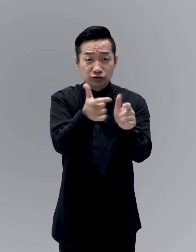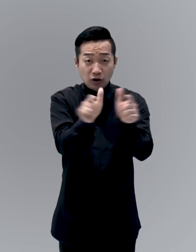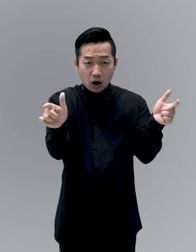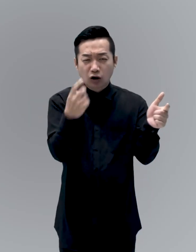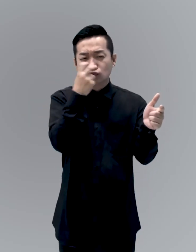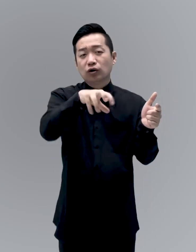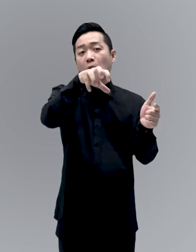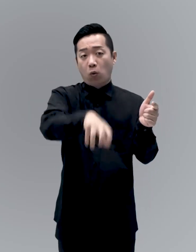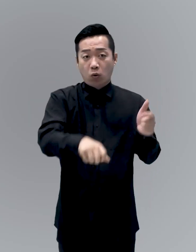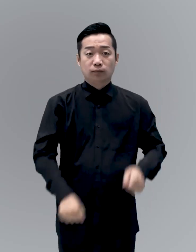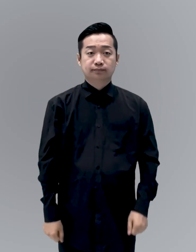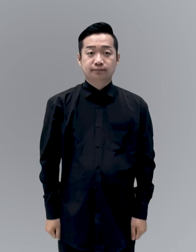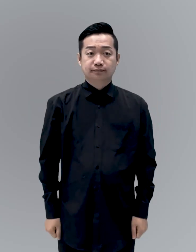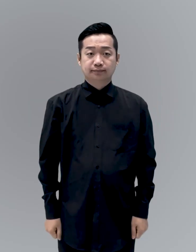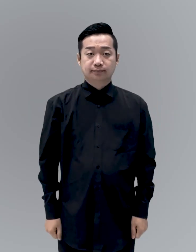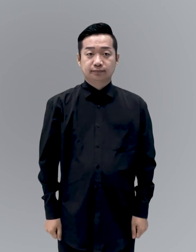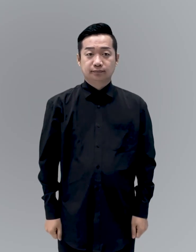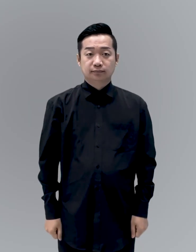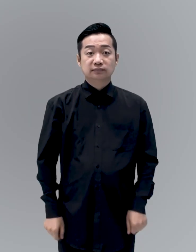곳.